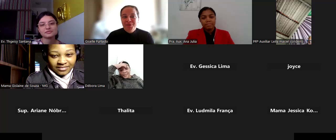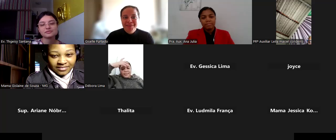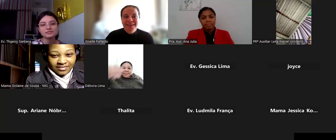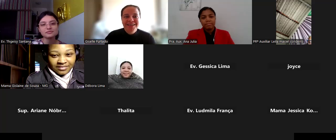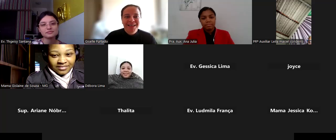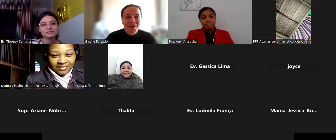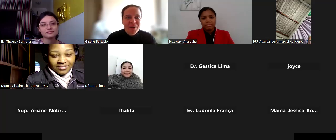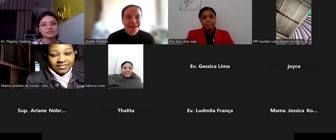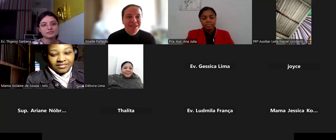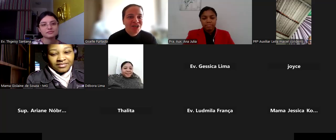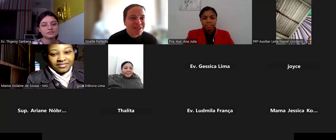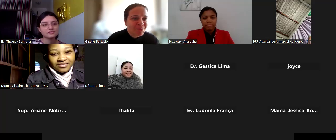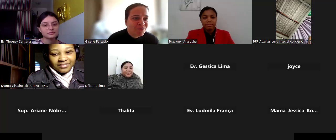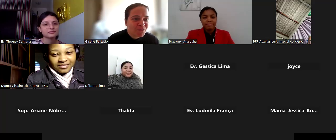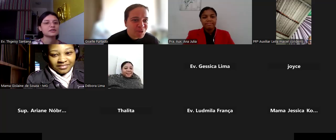se interessar. Amém? Chase, por favor.